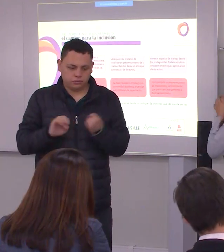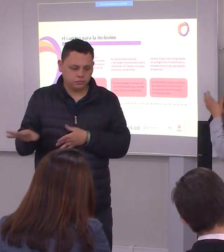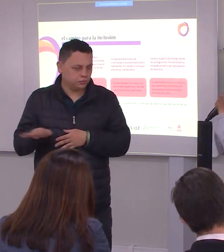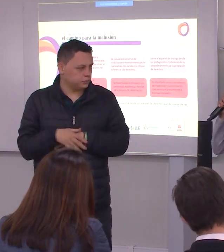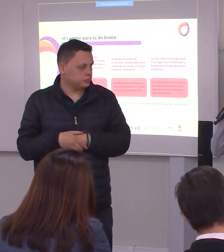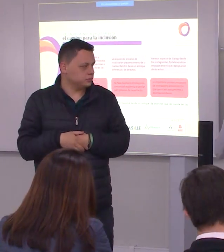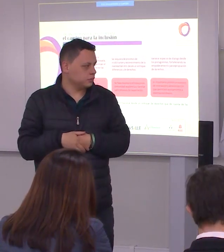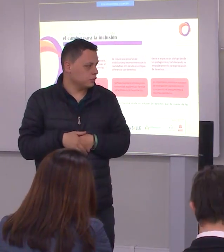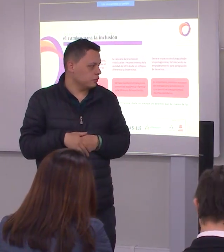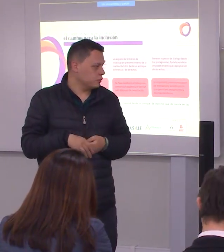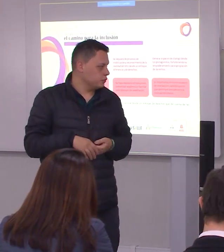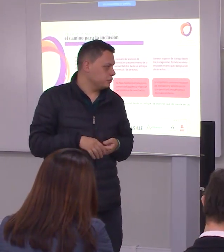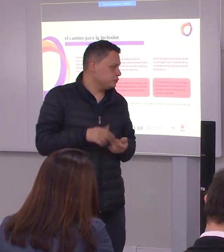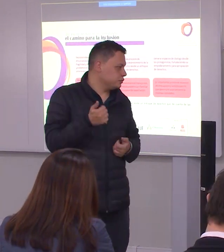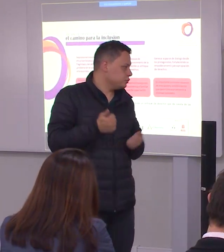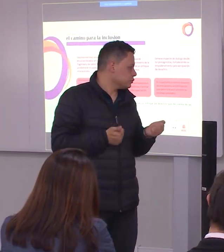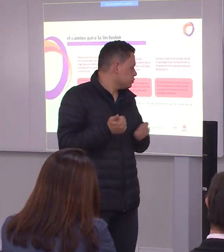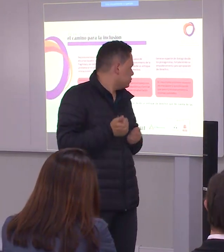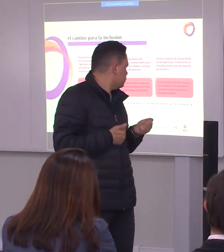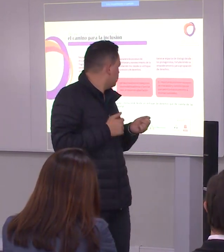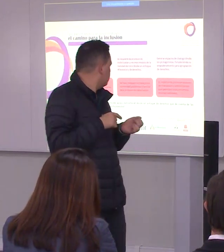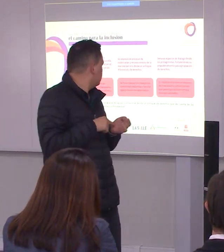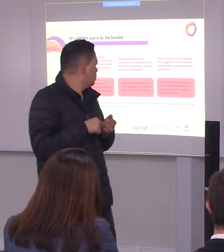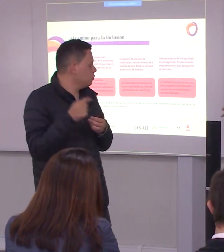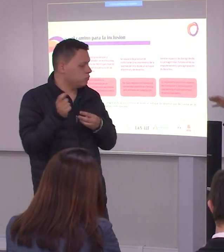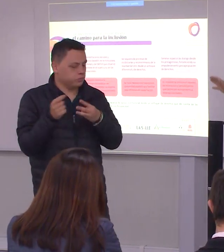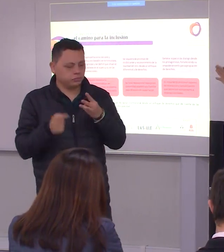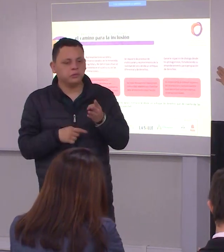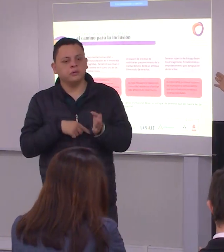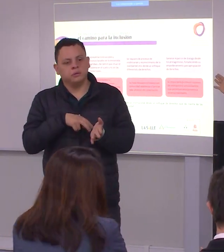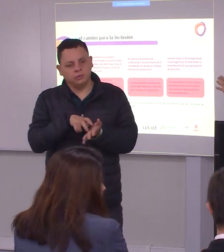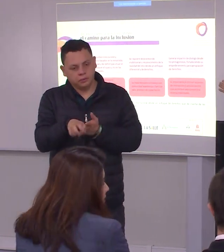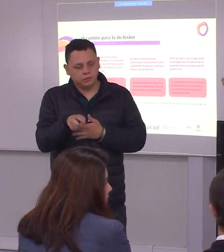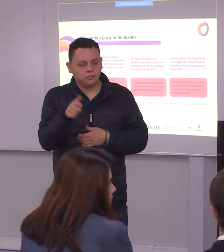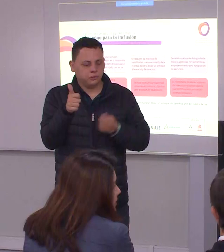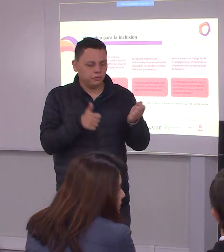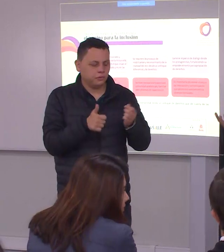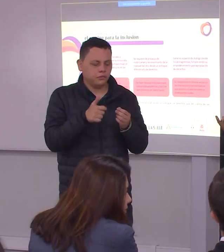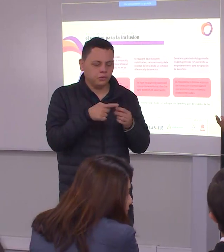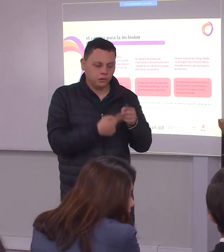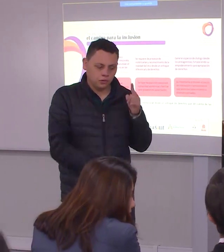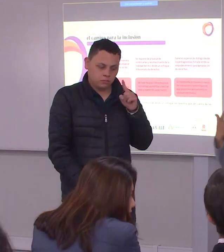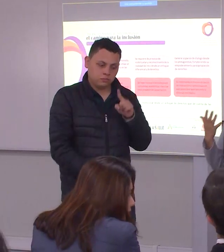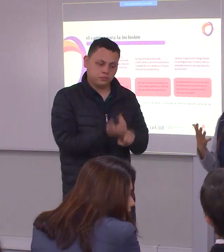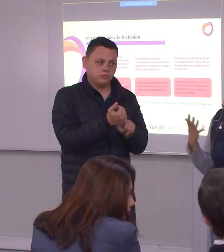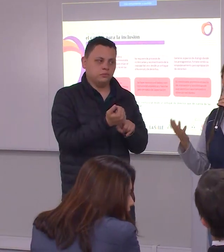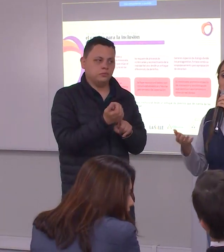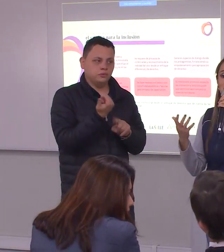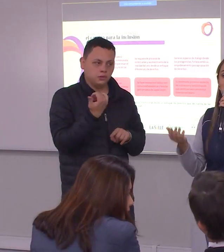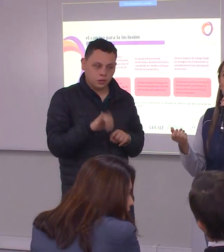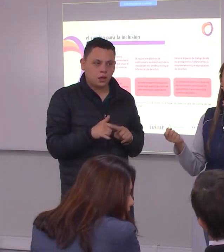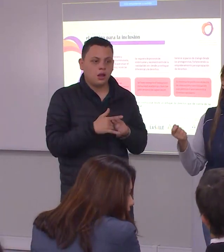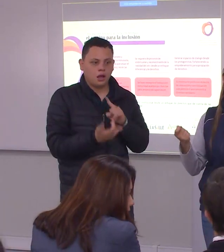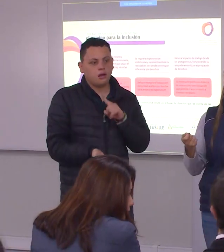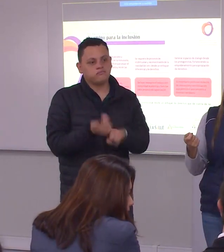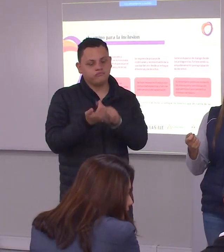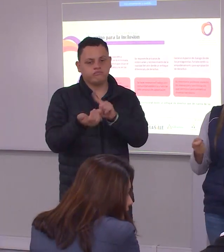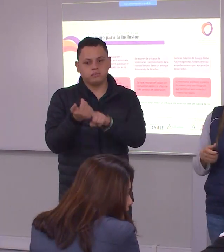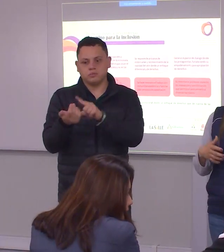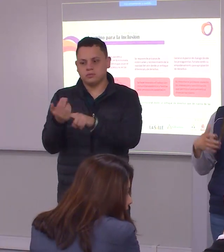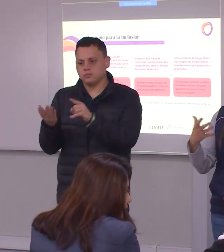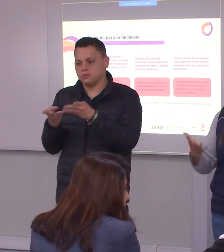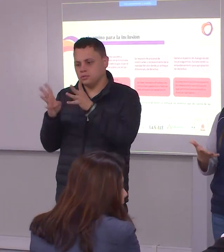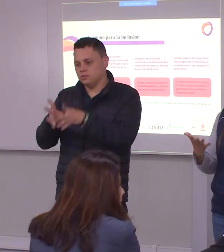y aquí pues los caminos que hay que seguir para pasar del descubrimiento porque ya estamos identificando a estos